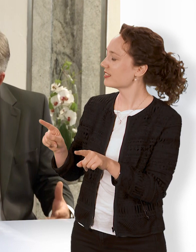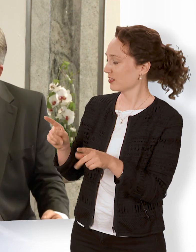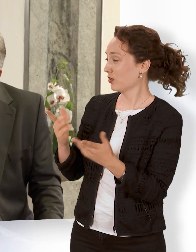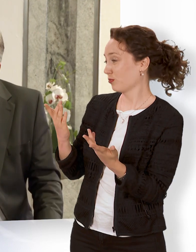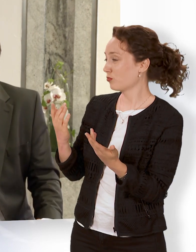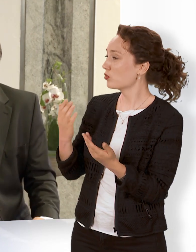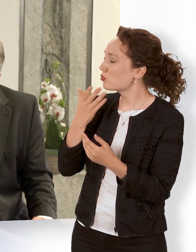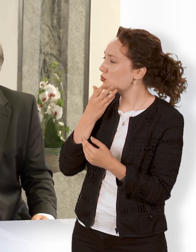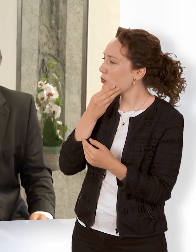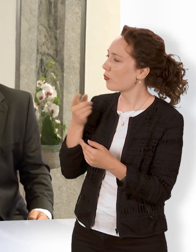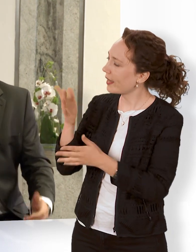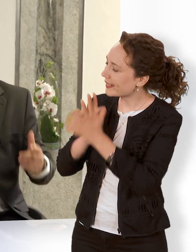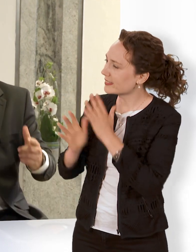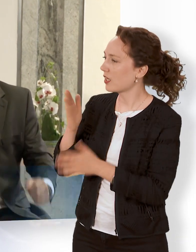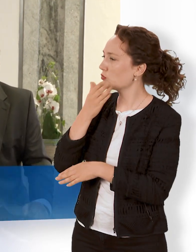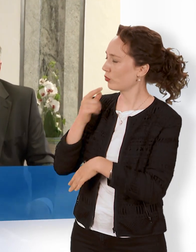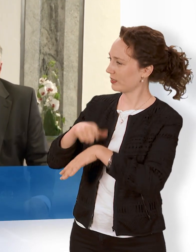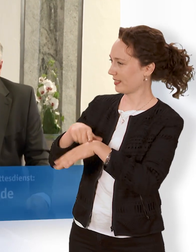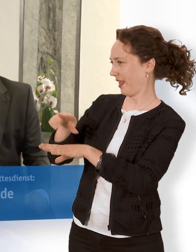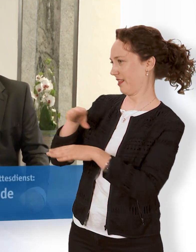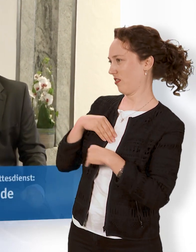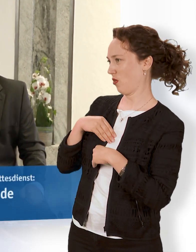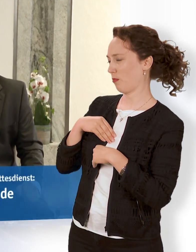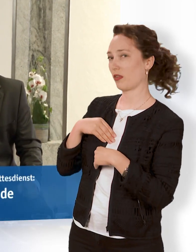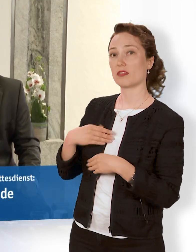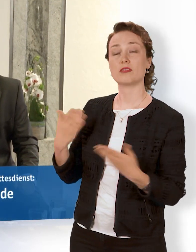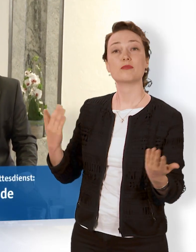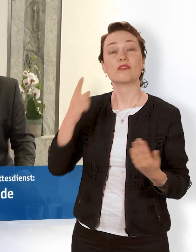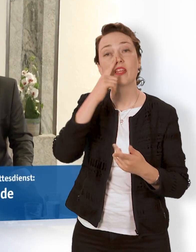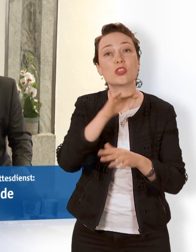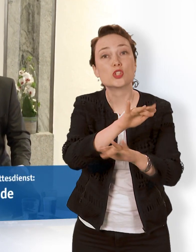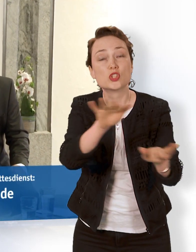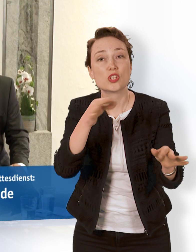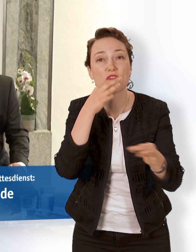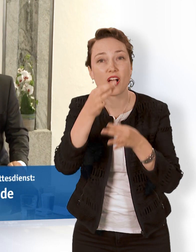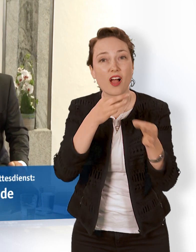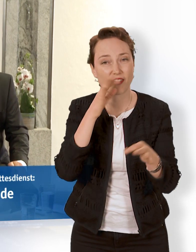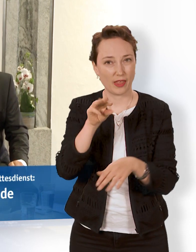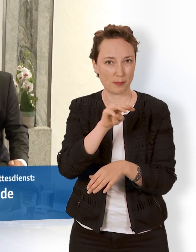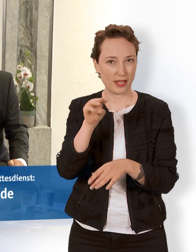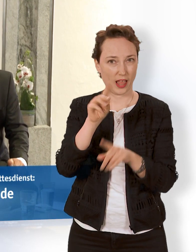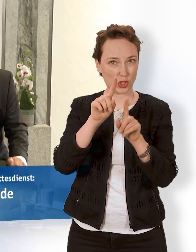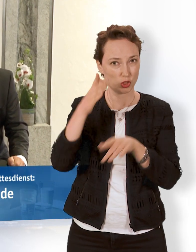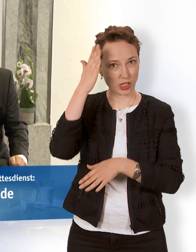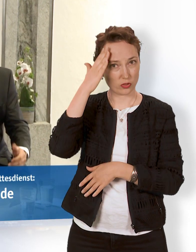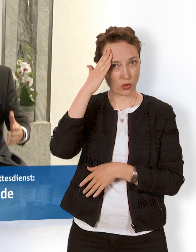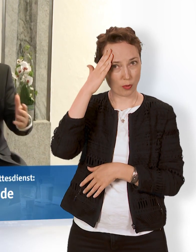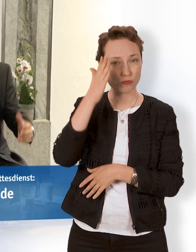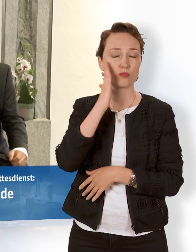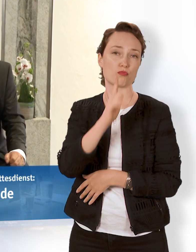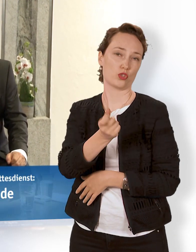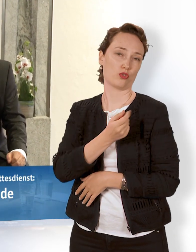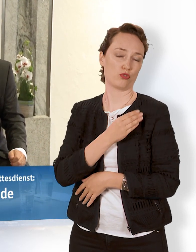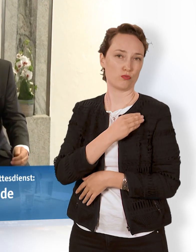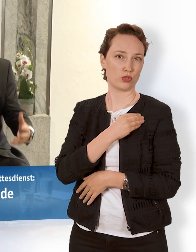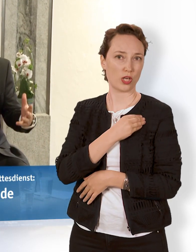dass Sie sich Zeit genommen haben. Wenn Sie Fragen haben an Michael Sternkopf, schreiben Sie uns. Wir leiten die Fragen gerne weiter. Wie gesagt, er ist